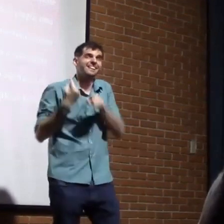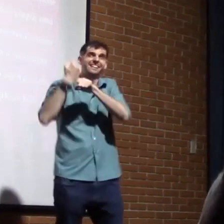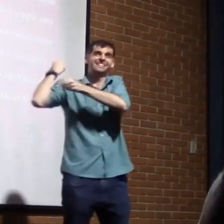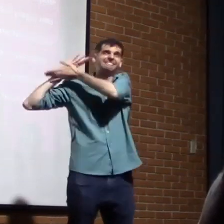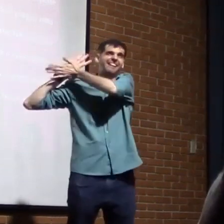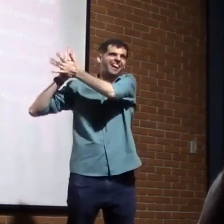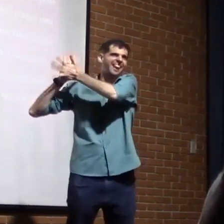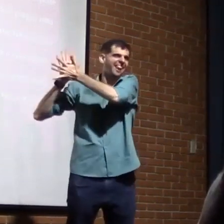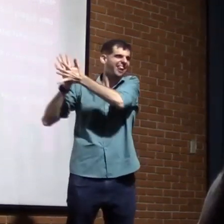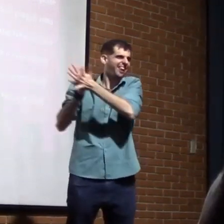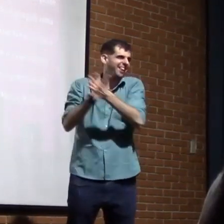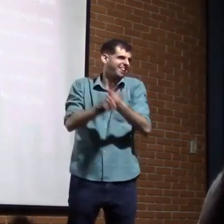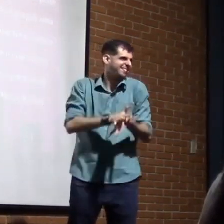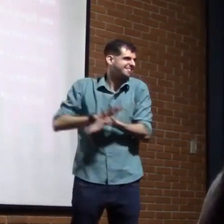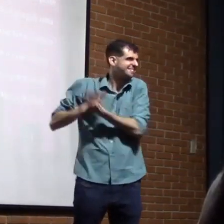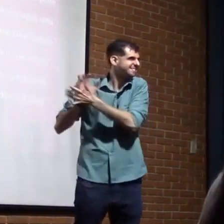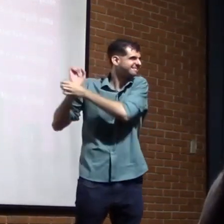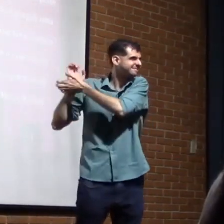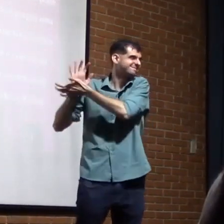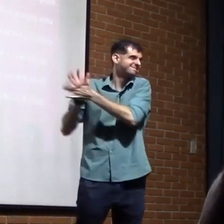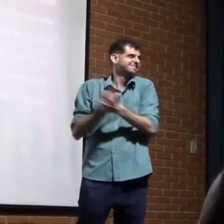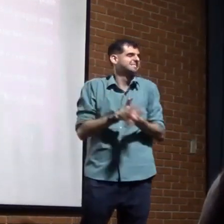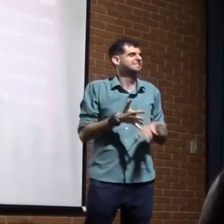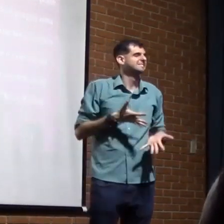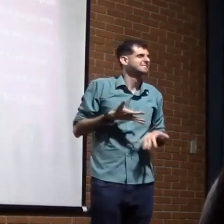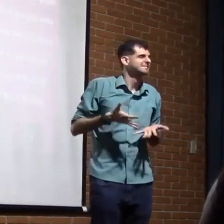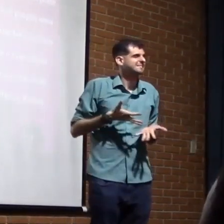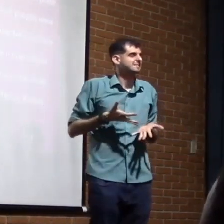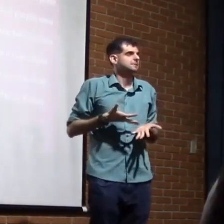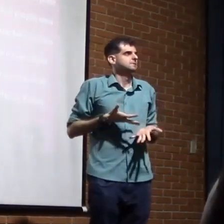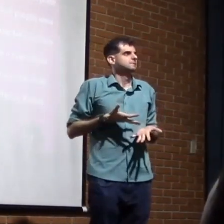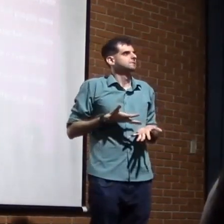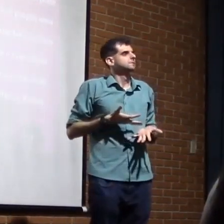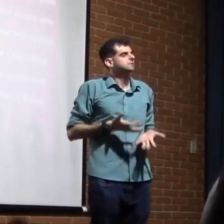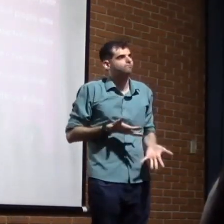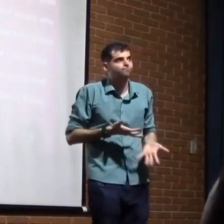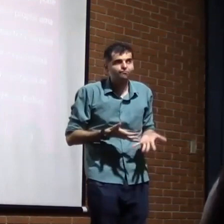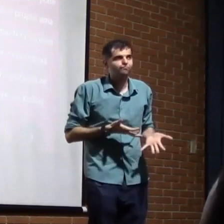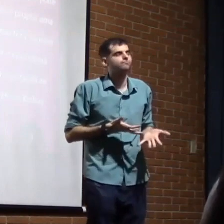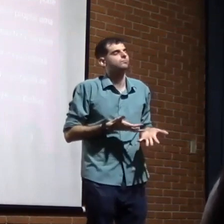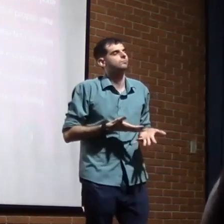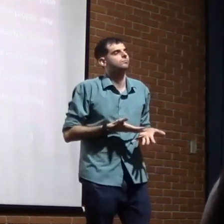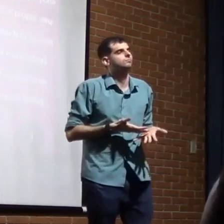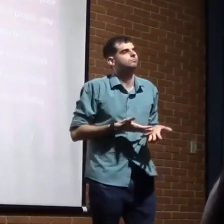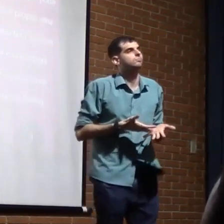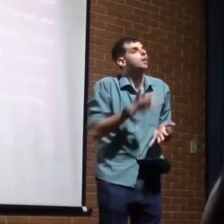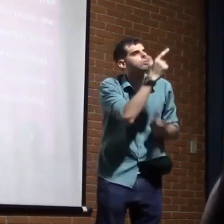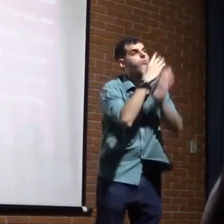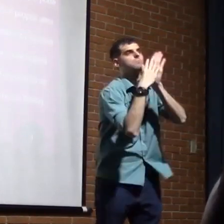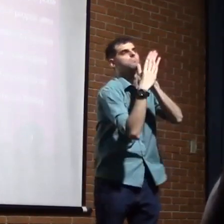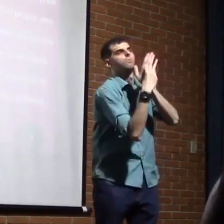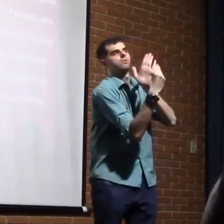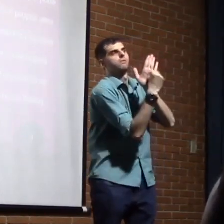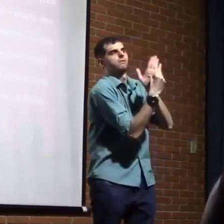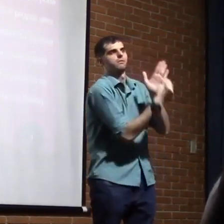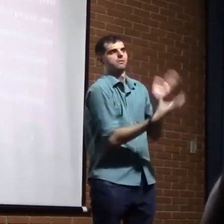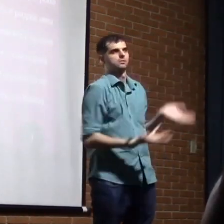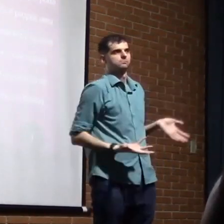sabe que teve essas questões, esses preconceitos, essas discriminações no entorno da comunidade dos surdos, do